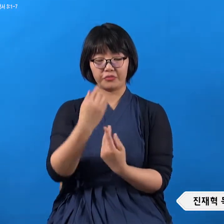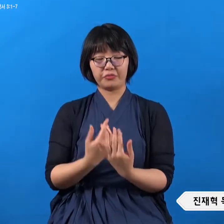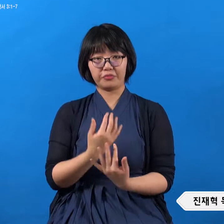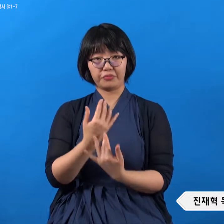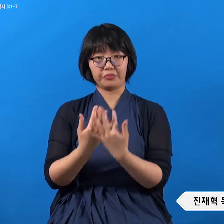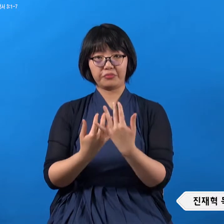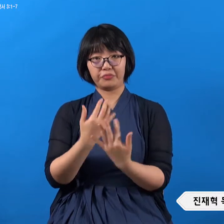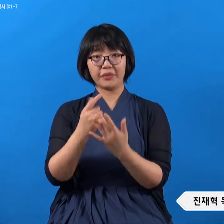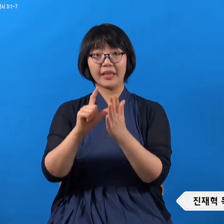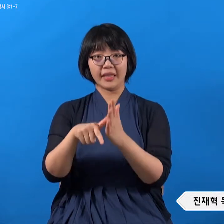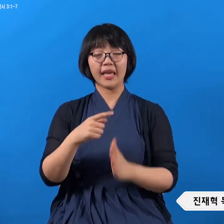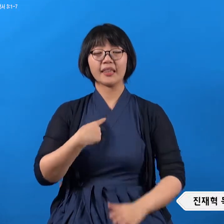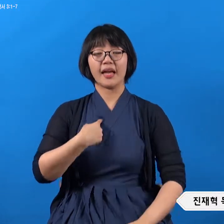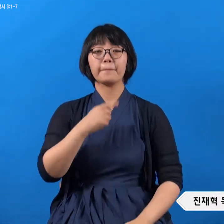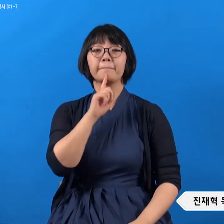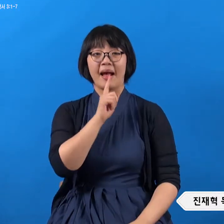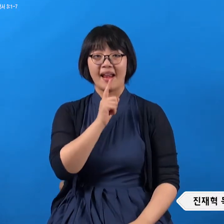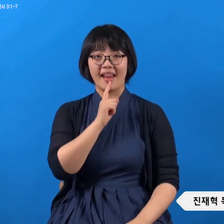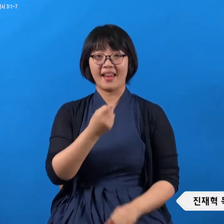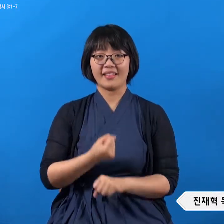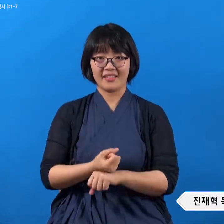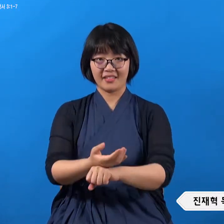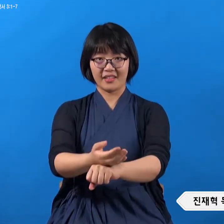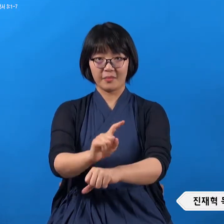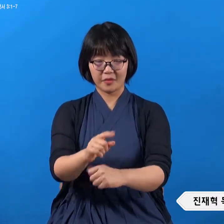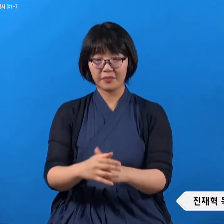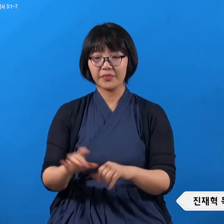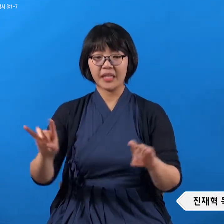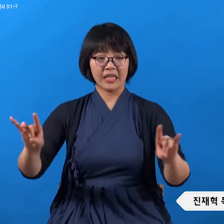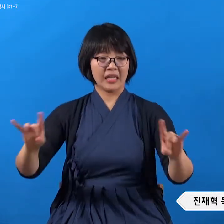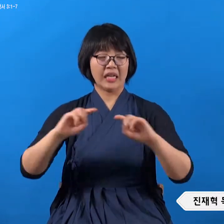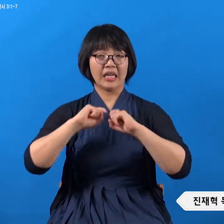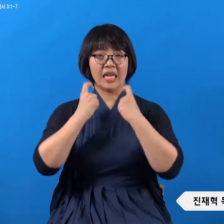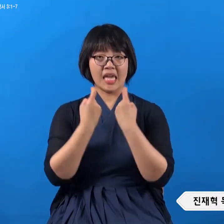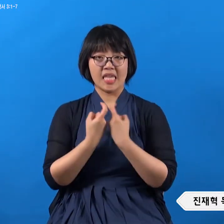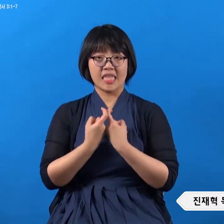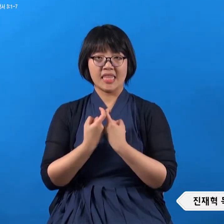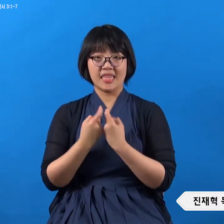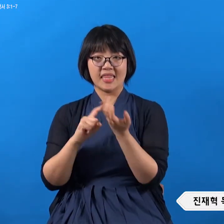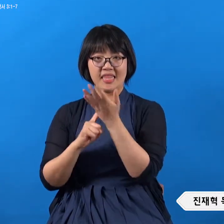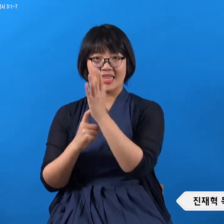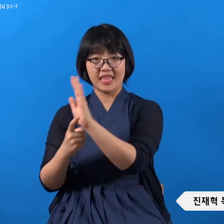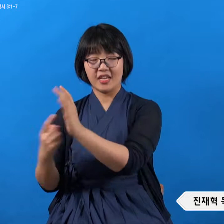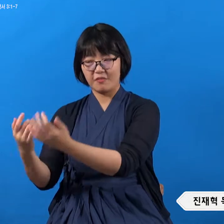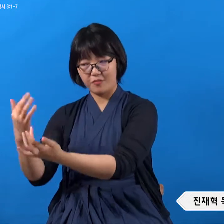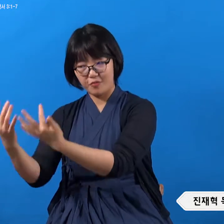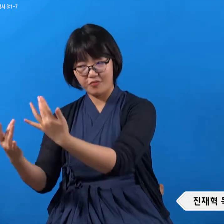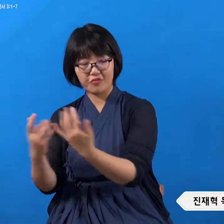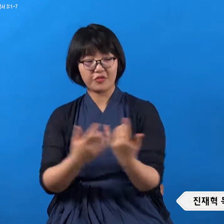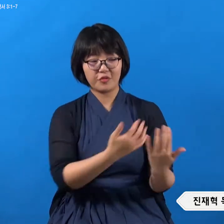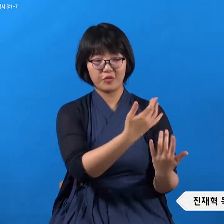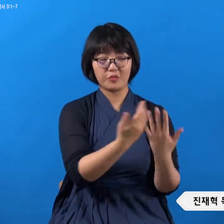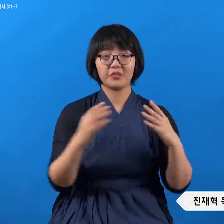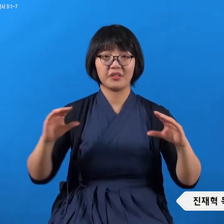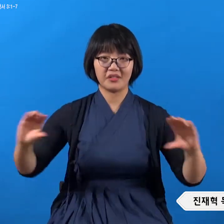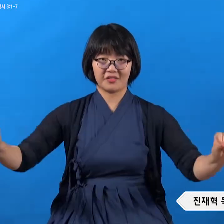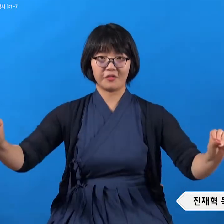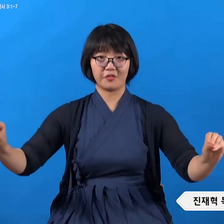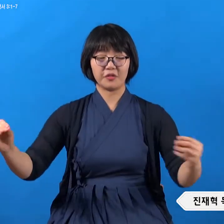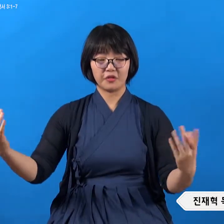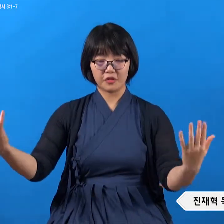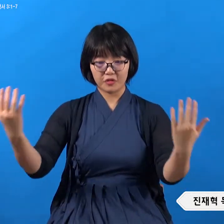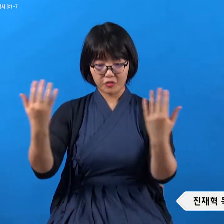이렇게 멘트를 합니다. 각자를 상징하는 촛불이 꺼지고 하나됨을 상징하는 한 개의